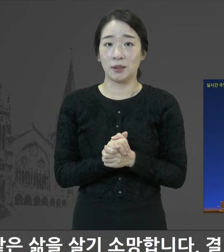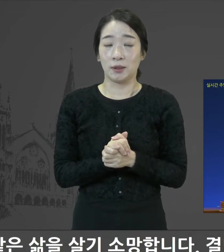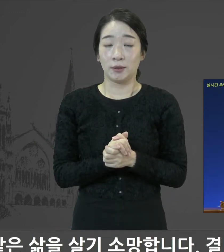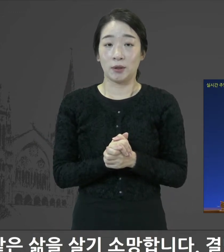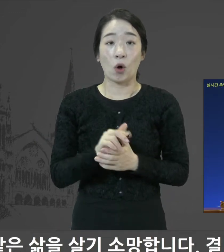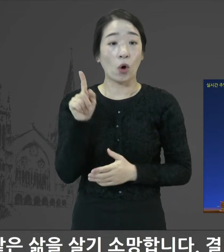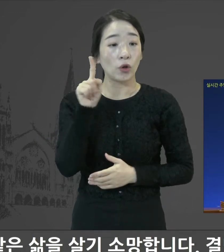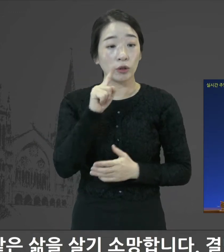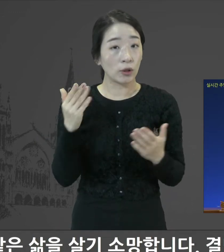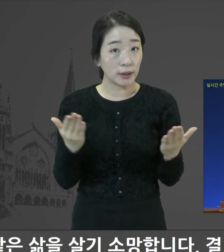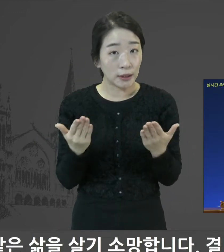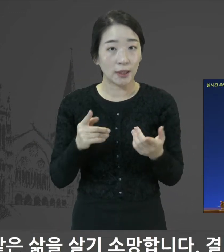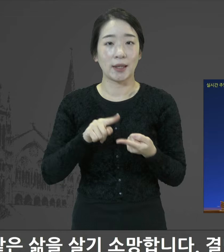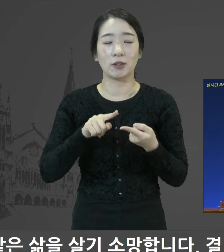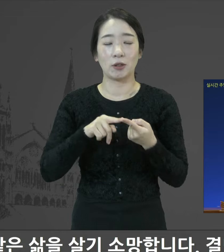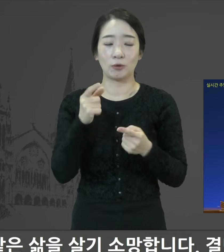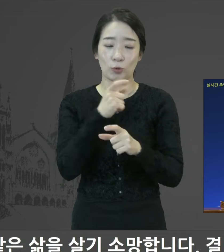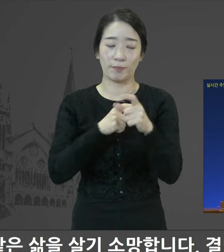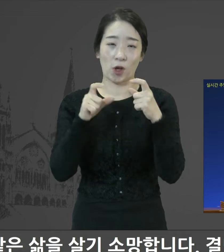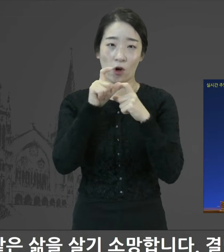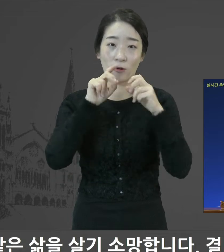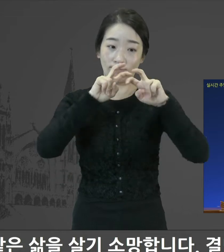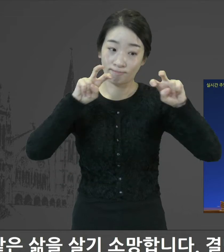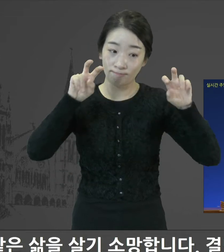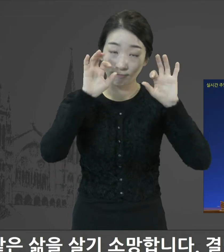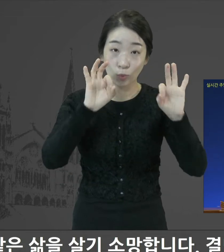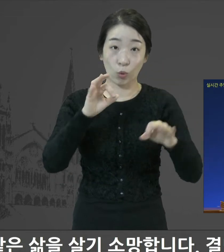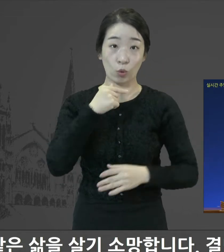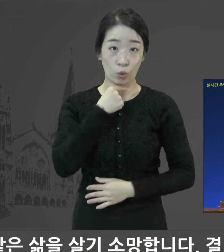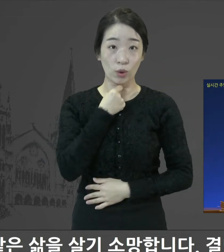조금 더 살펴보면은요, 오늘 이제 본문 바로 직전에